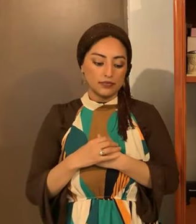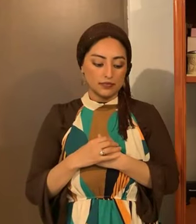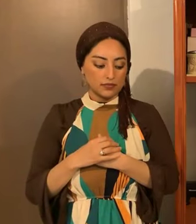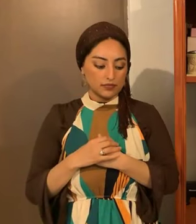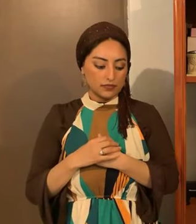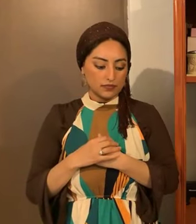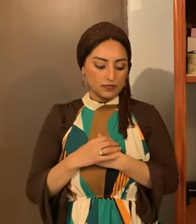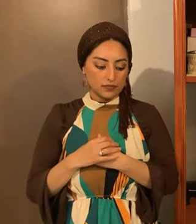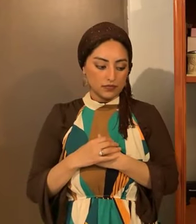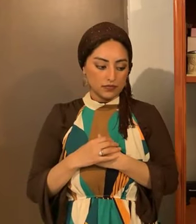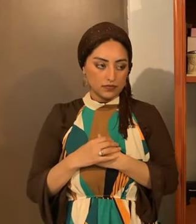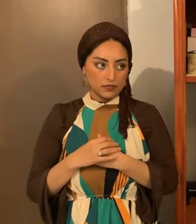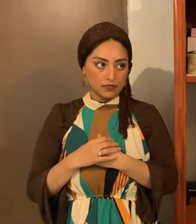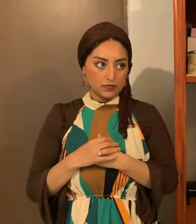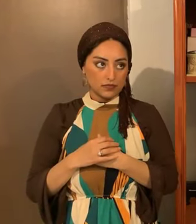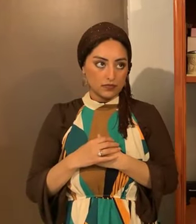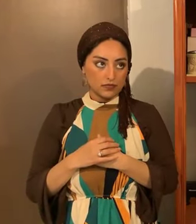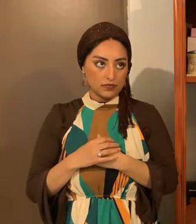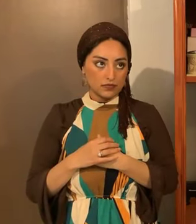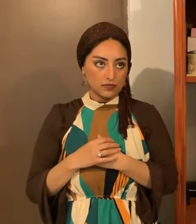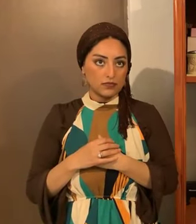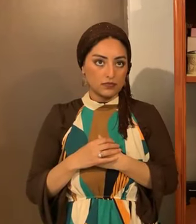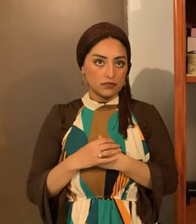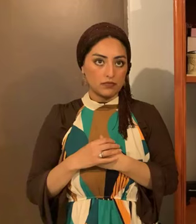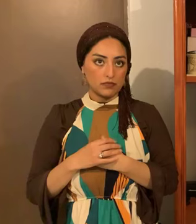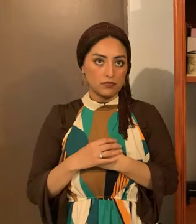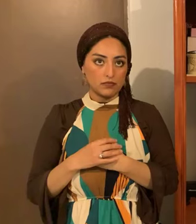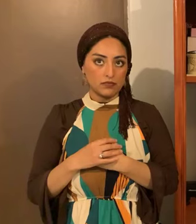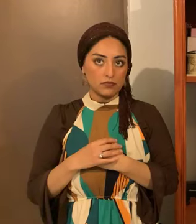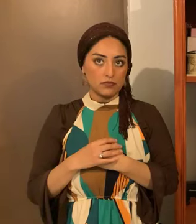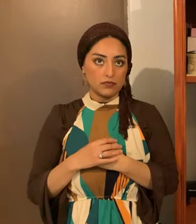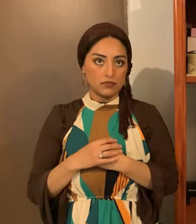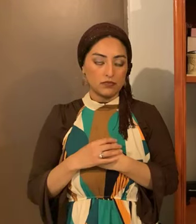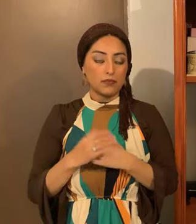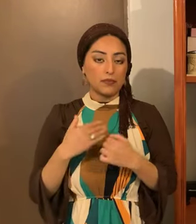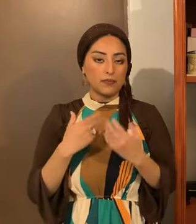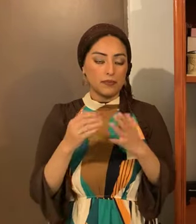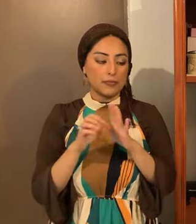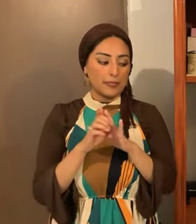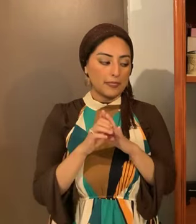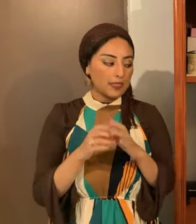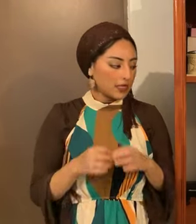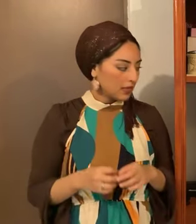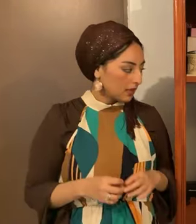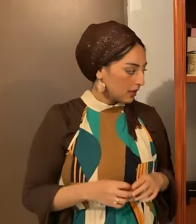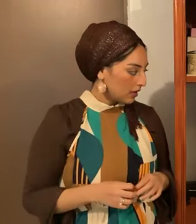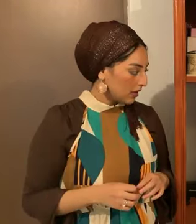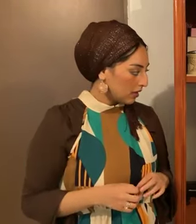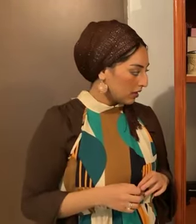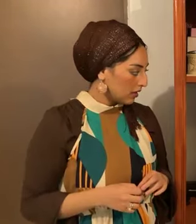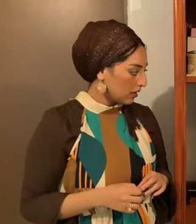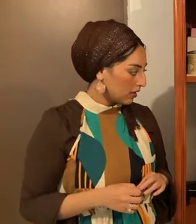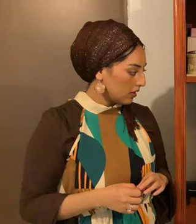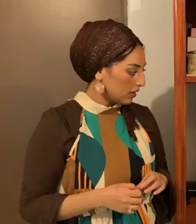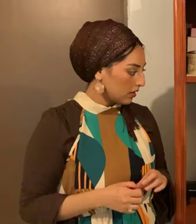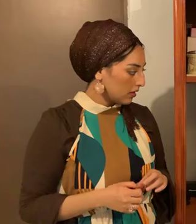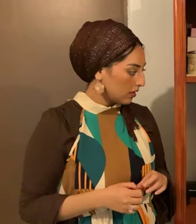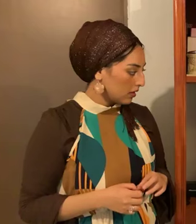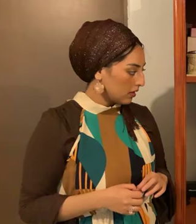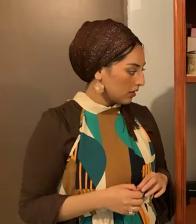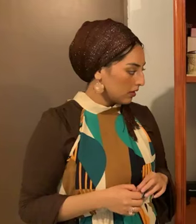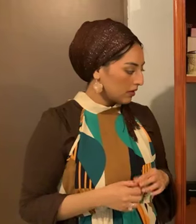Y una monofonía, por ejemplo. Miren, aquí tengo un instrumento de percusión, aunque no